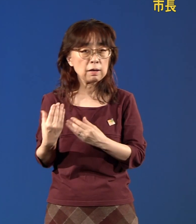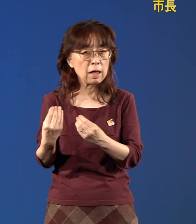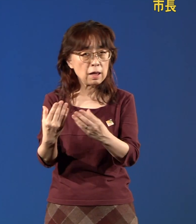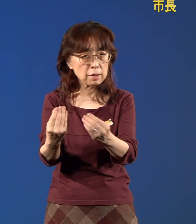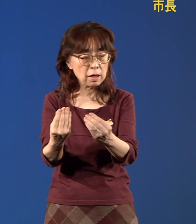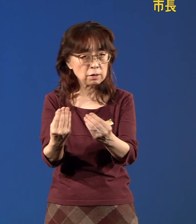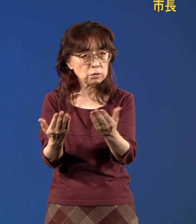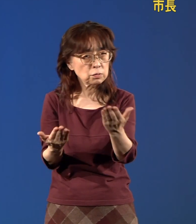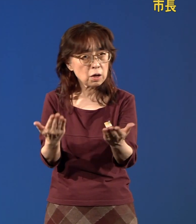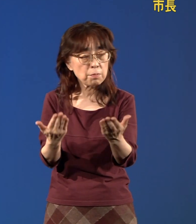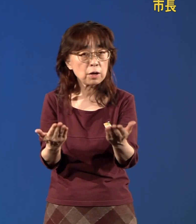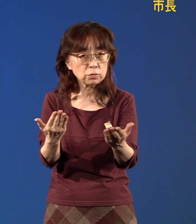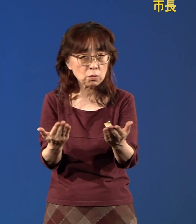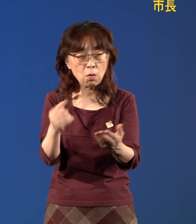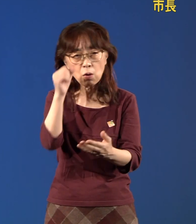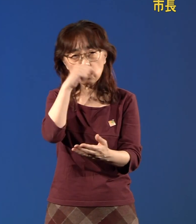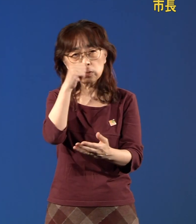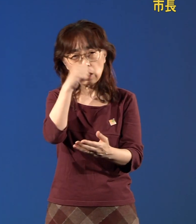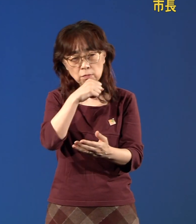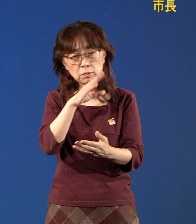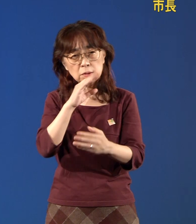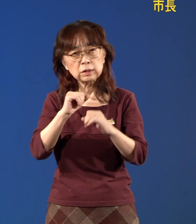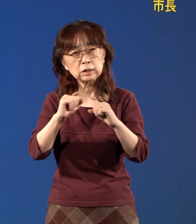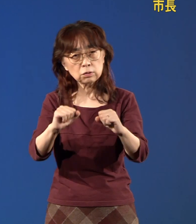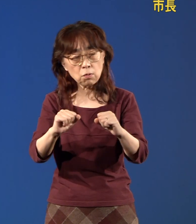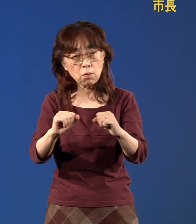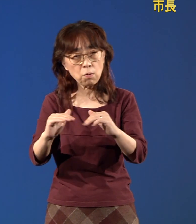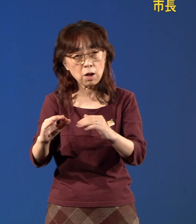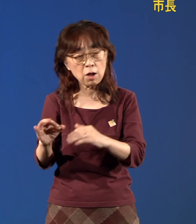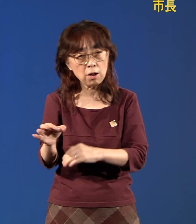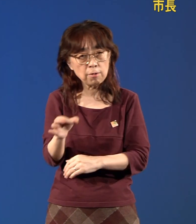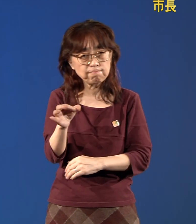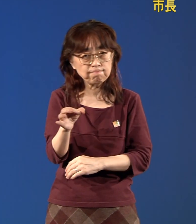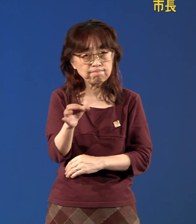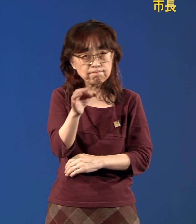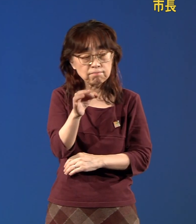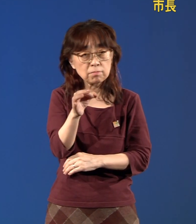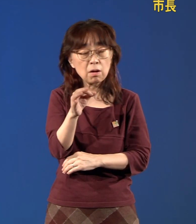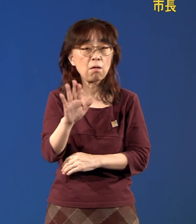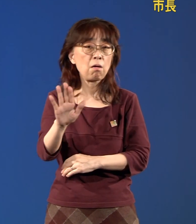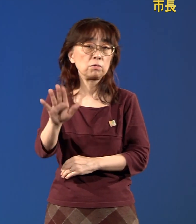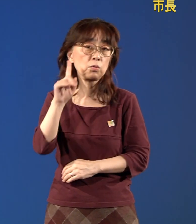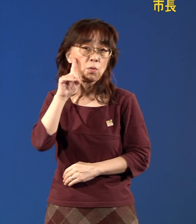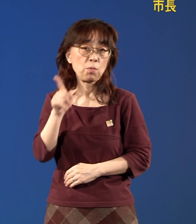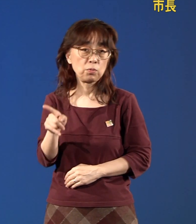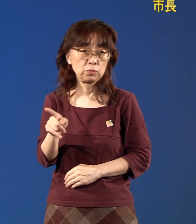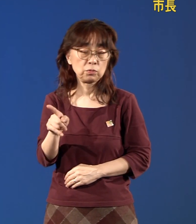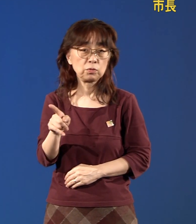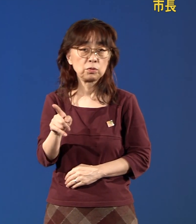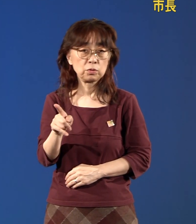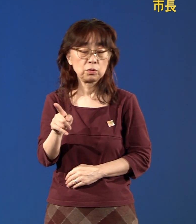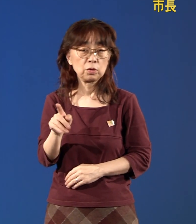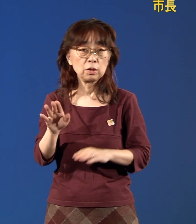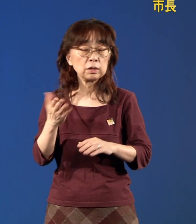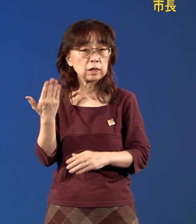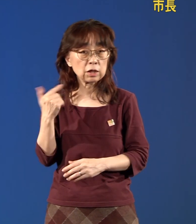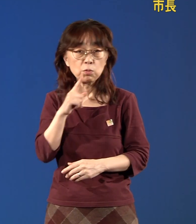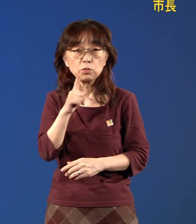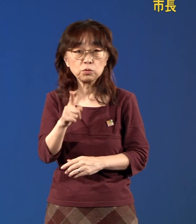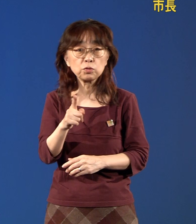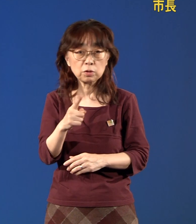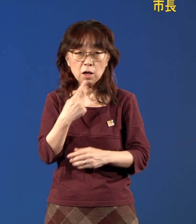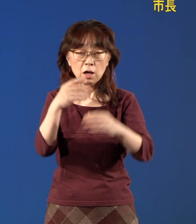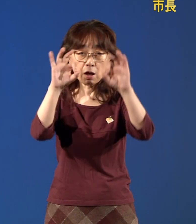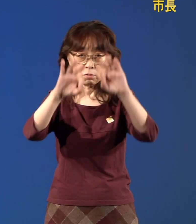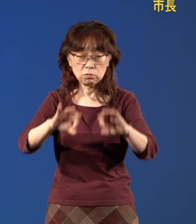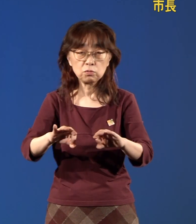算執行の状況は高まっているということですし、先ほど申しましたように、除排雪などもですね、量も